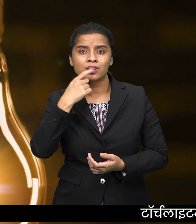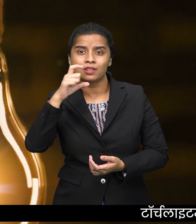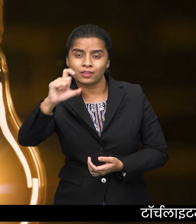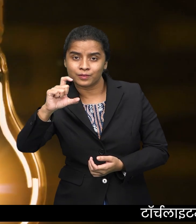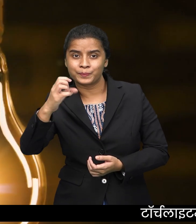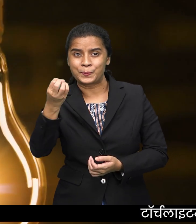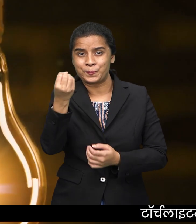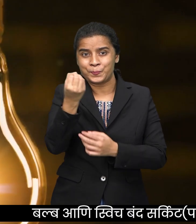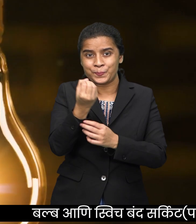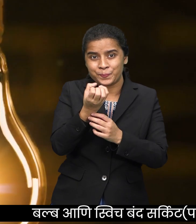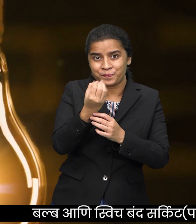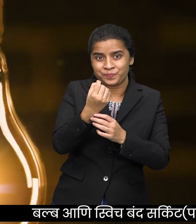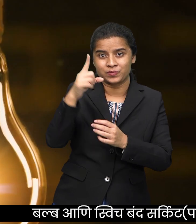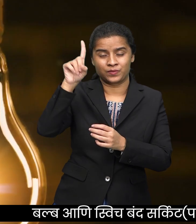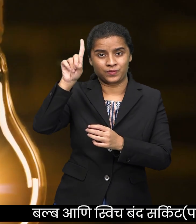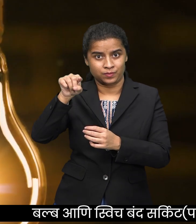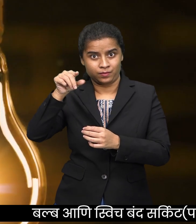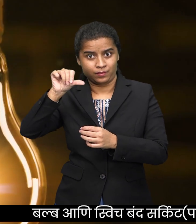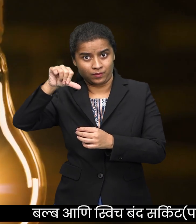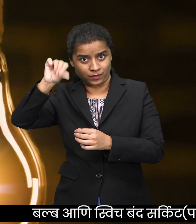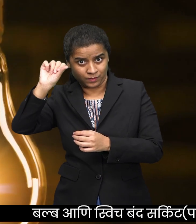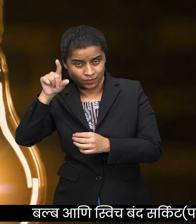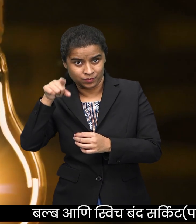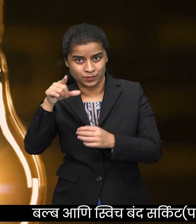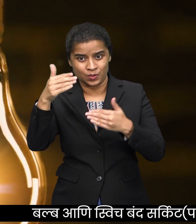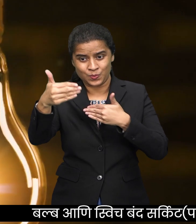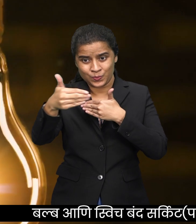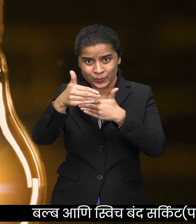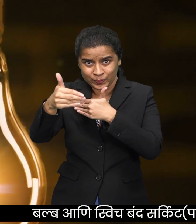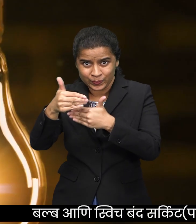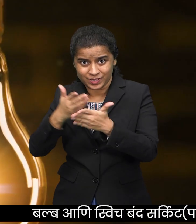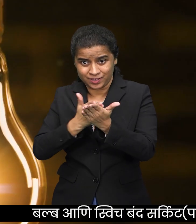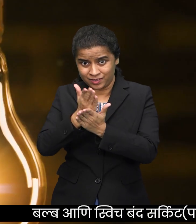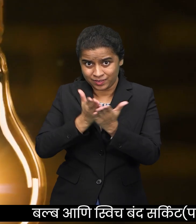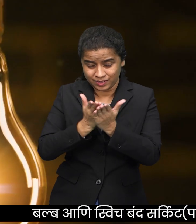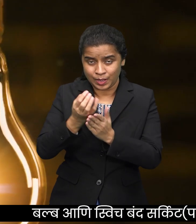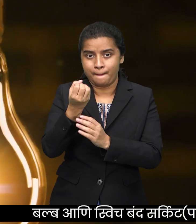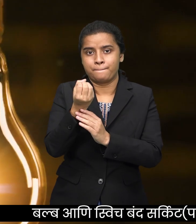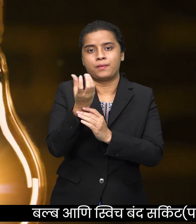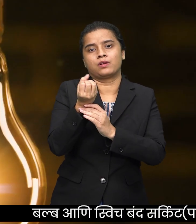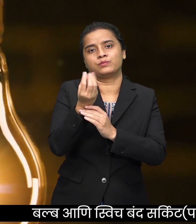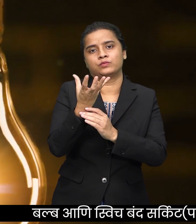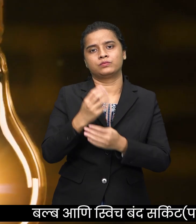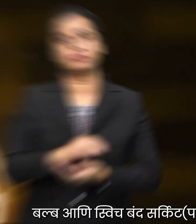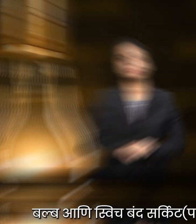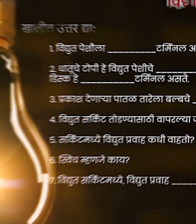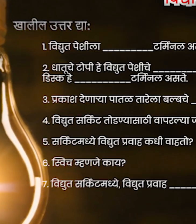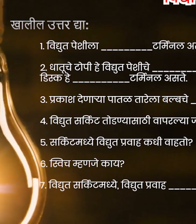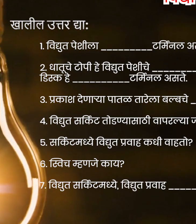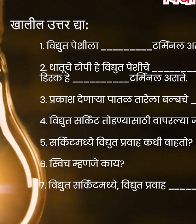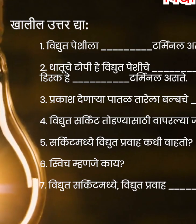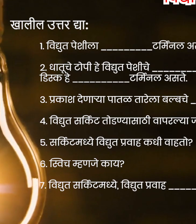घट, बल्ब आणि स्विच बंद सर्किट परिपथ तयार करतात, तेव्हा बल्ब चमकतो.